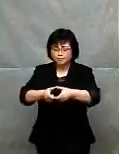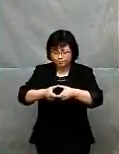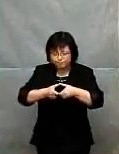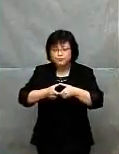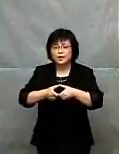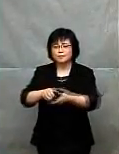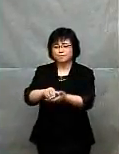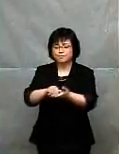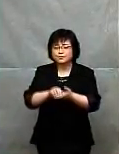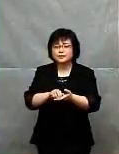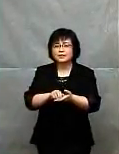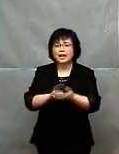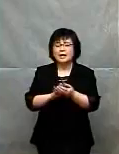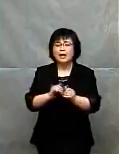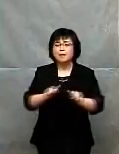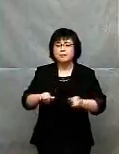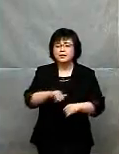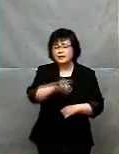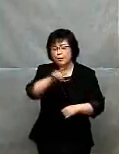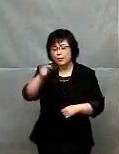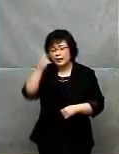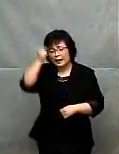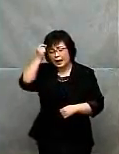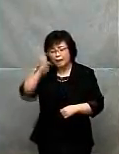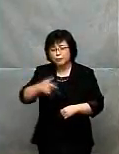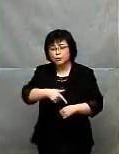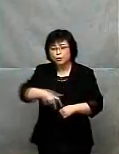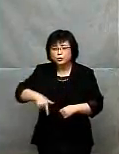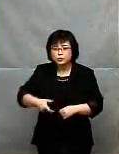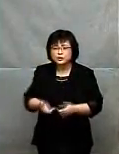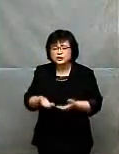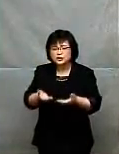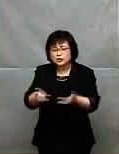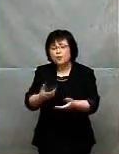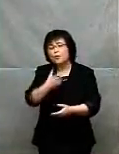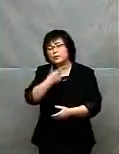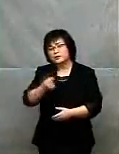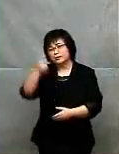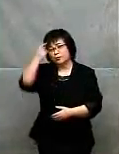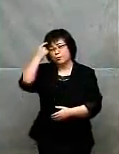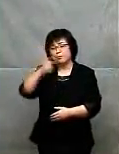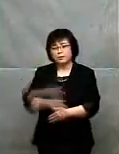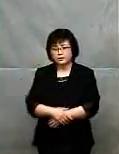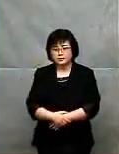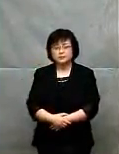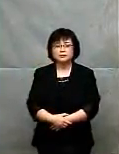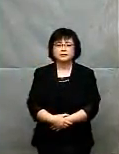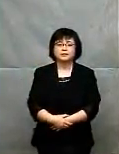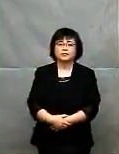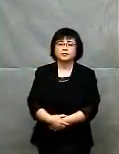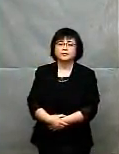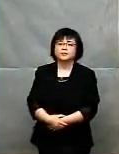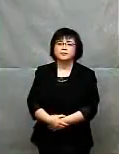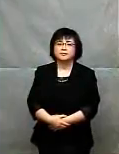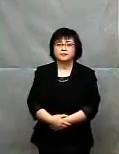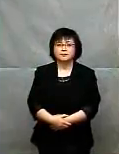され、県民に大きな感動と勇気を与えていただきたいというふうに思っております。